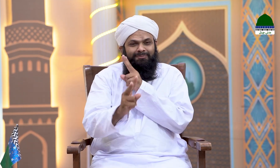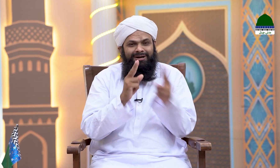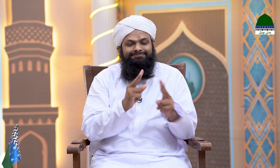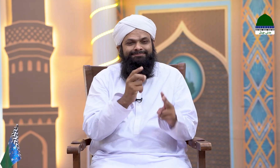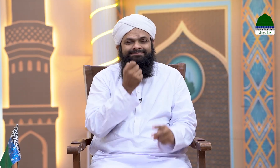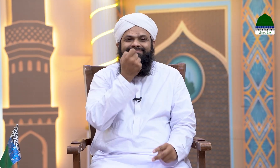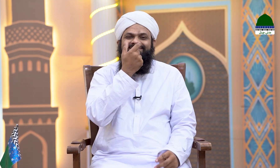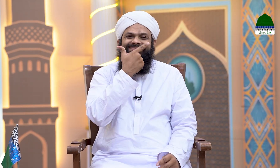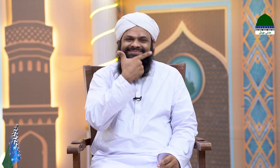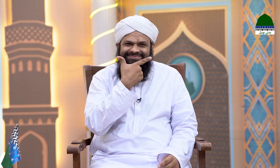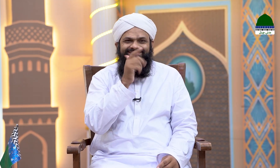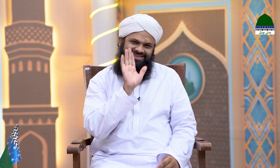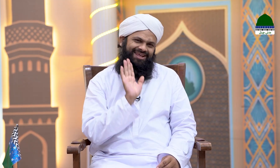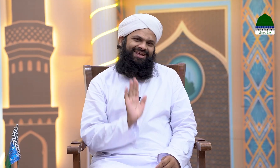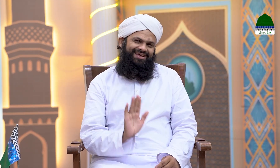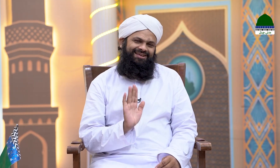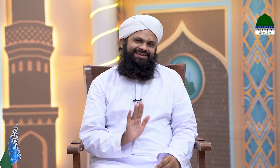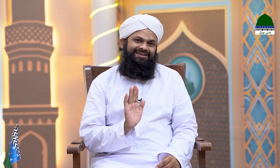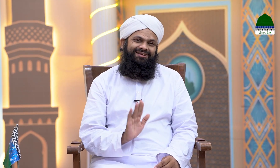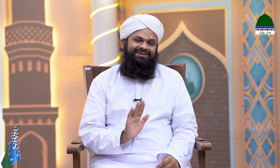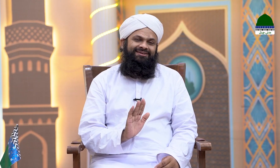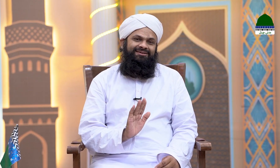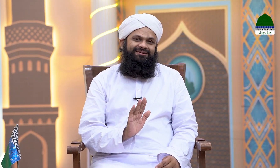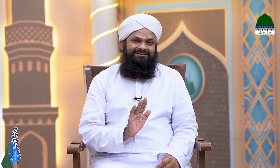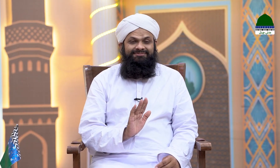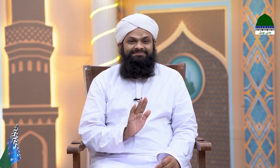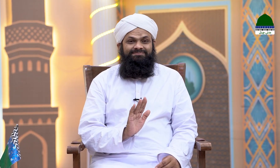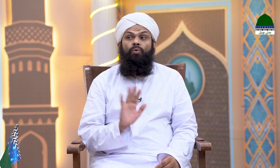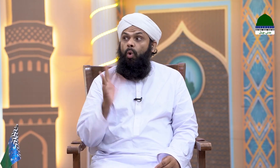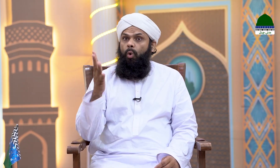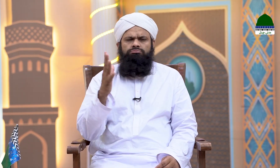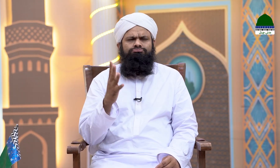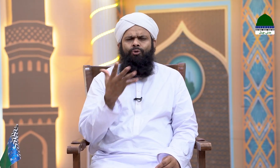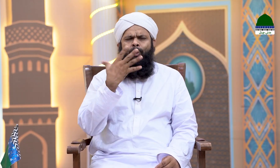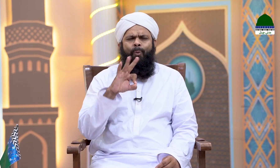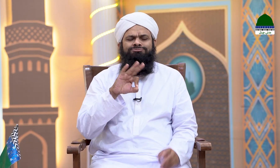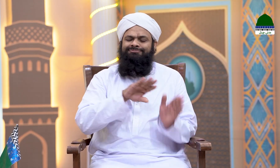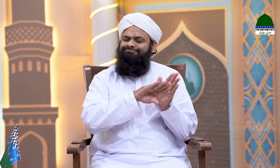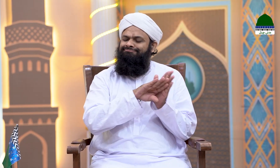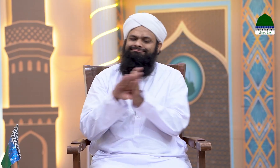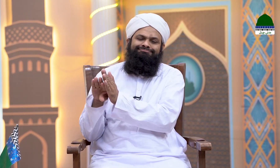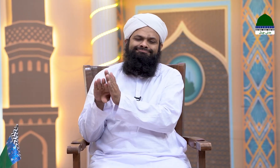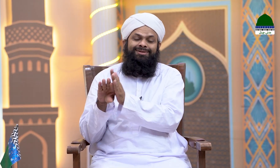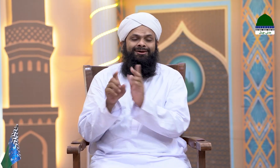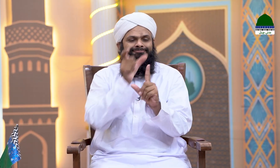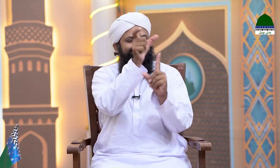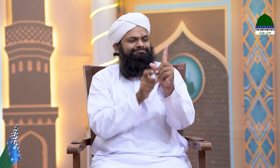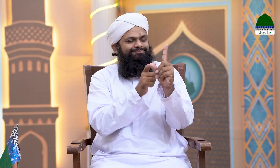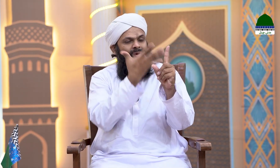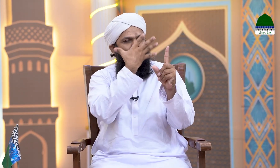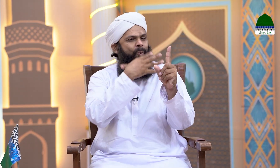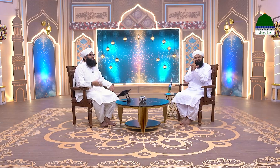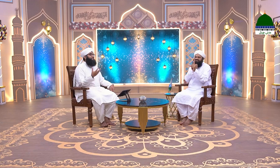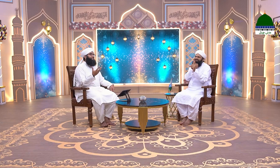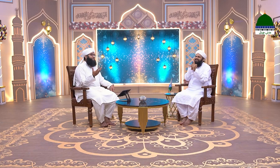سے بڑھ کر اللہ کریم نے عطا فرمایا ہے۔ اس لیے کسی بھی خوبصورت کو اٹھا کر دیکھ لیے، جیسے میرے آقا خوبصورت ہیں